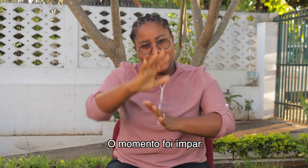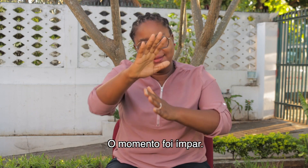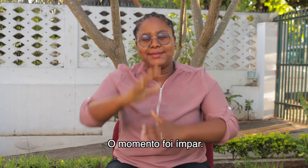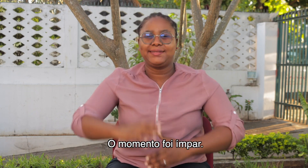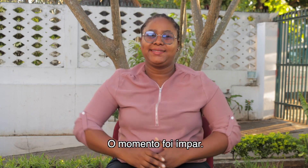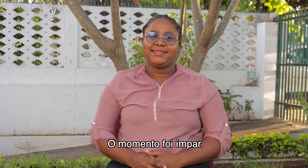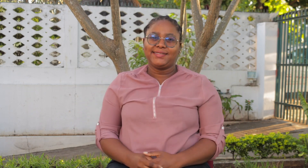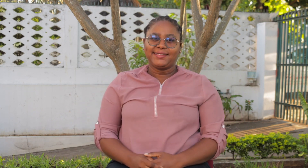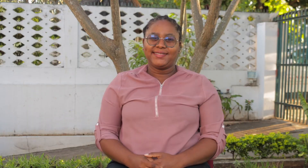ímpar.